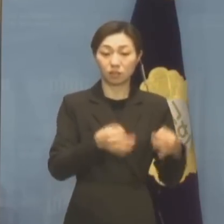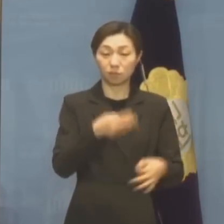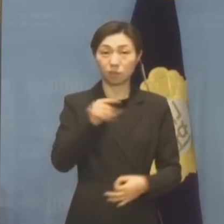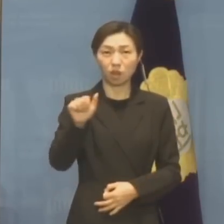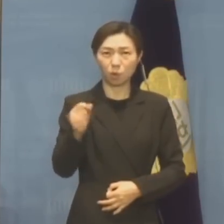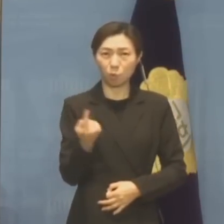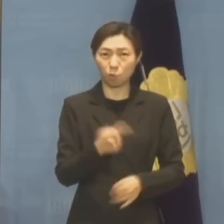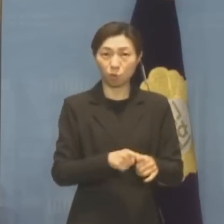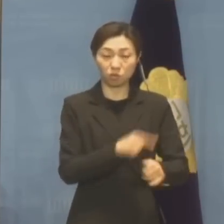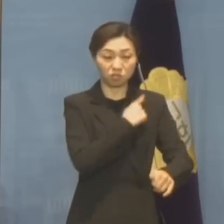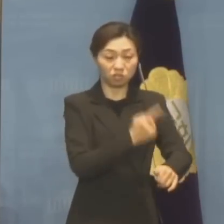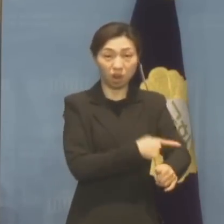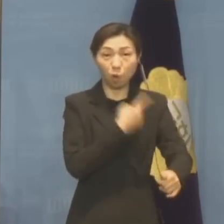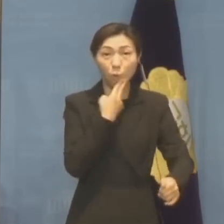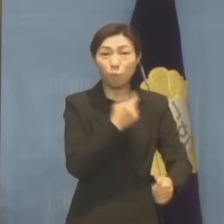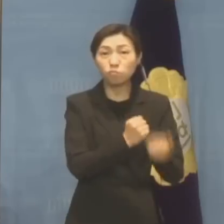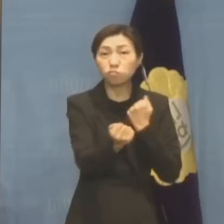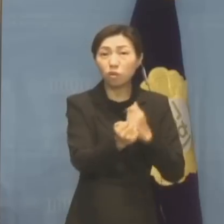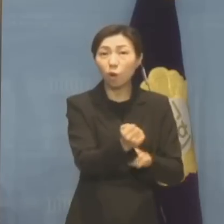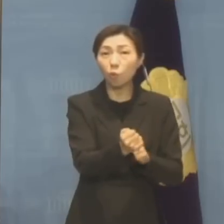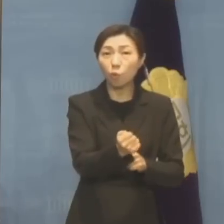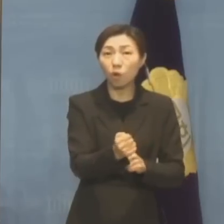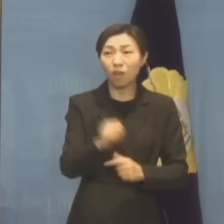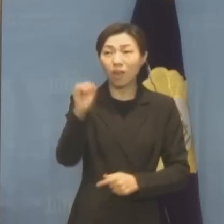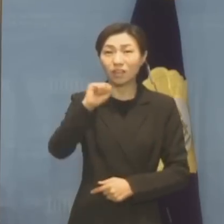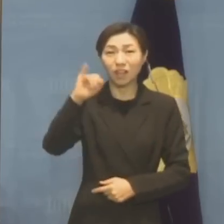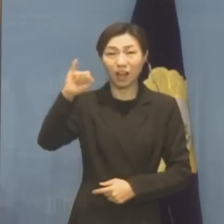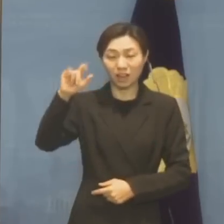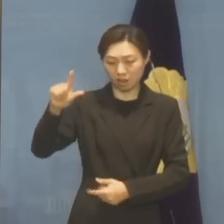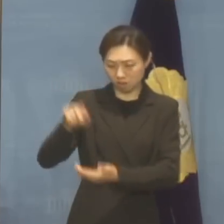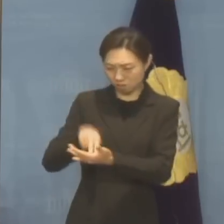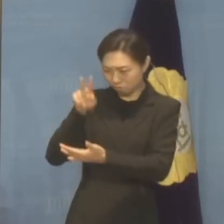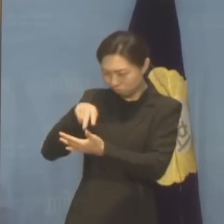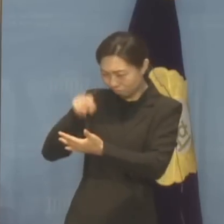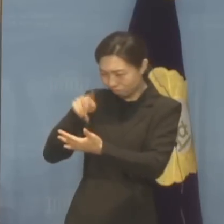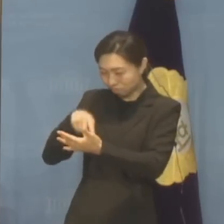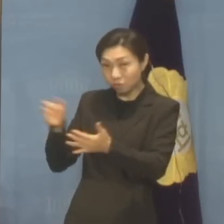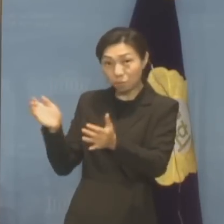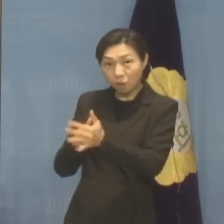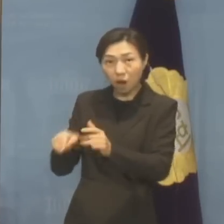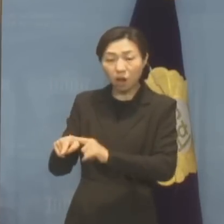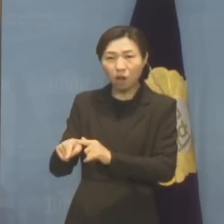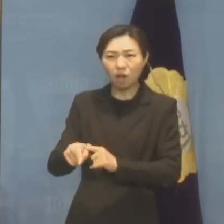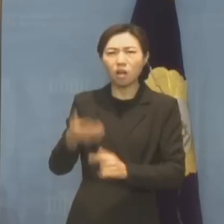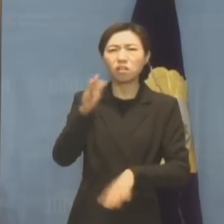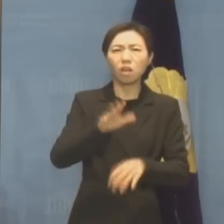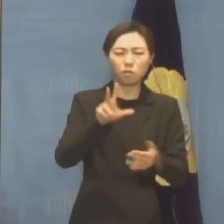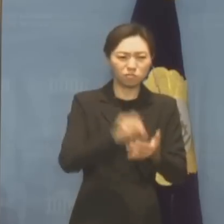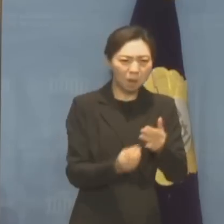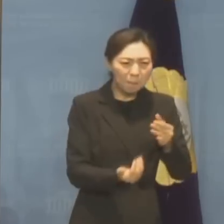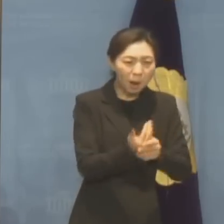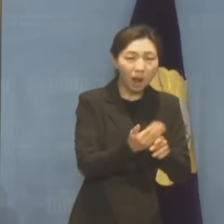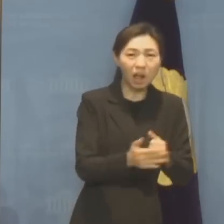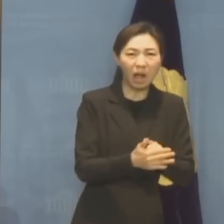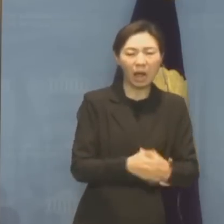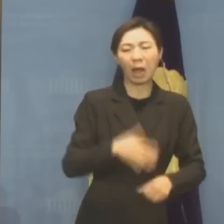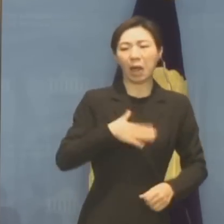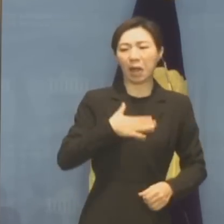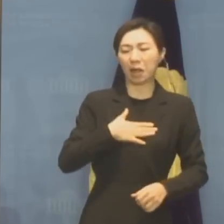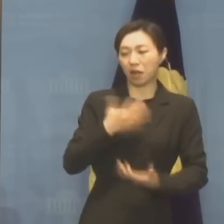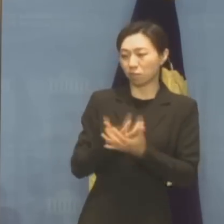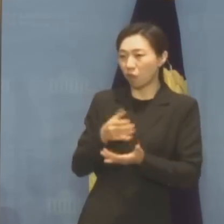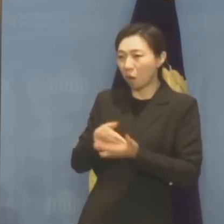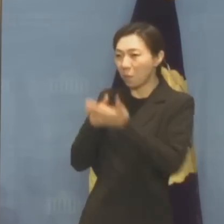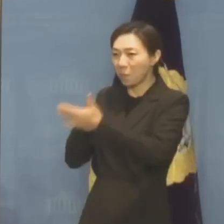없이 SI 정보를 열람하고 문제가 지적되자 부랴부랴 사후에 문서로